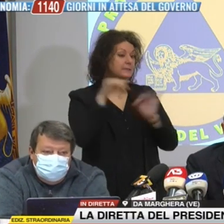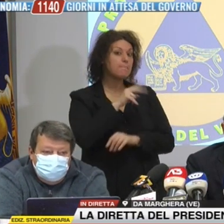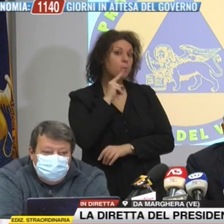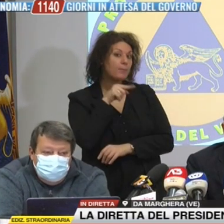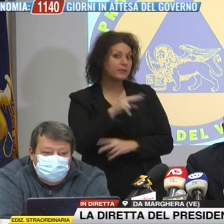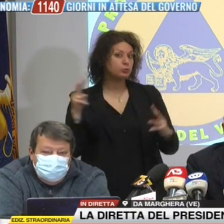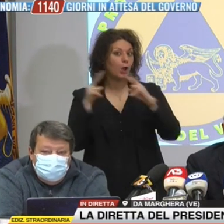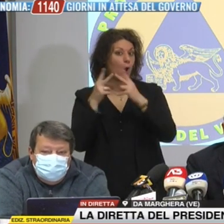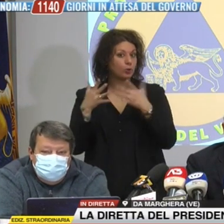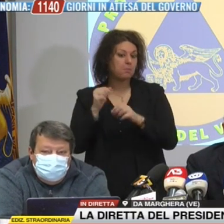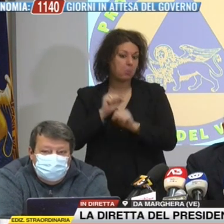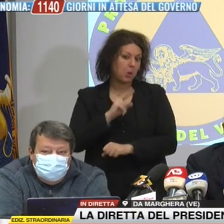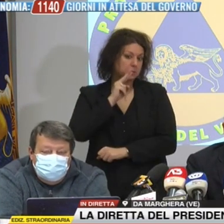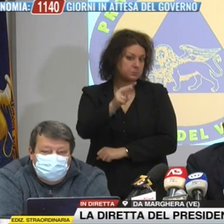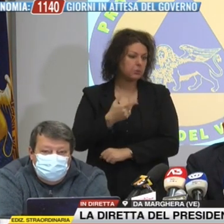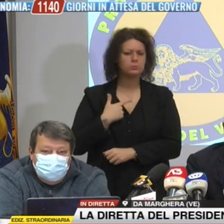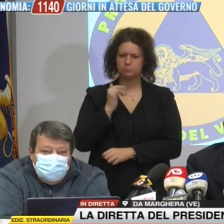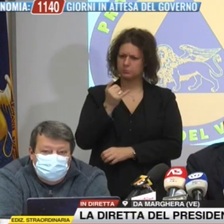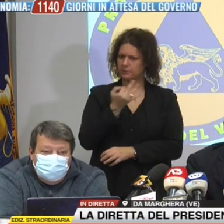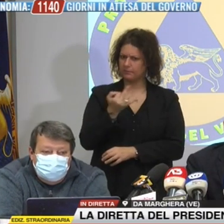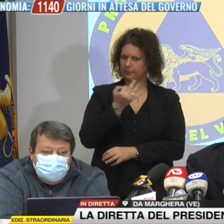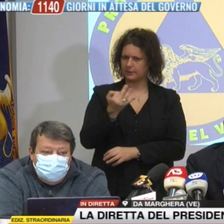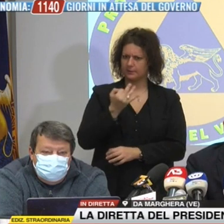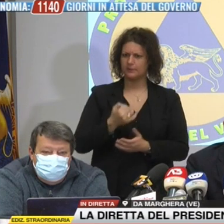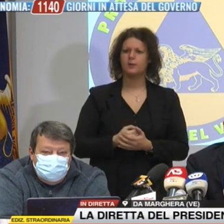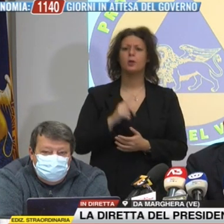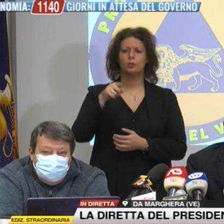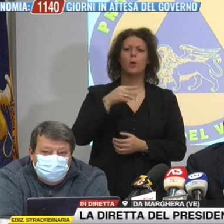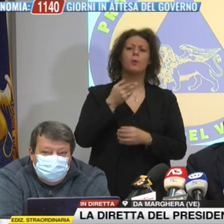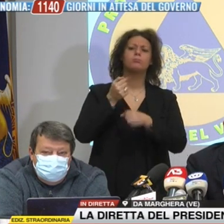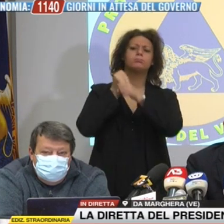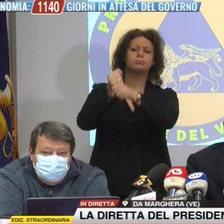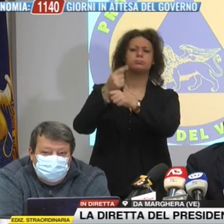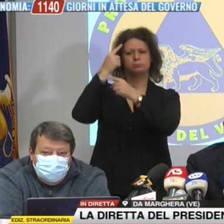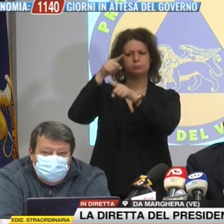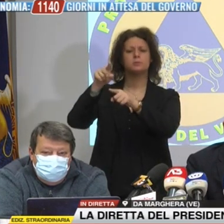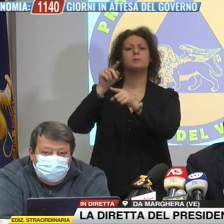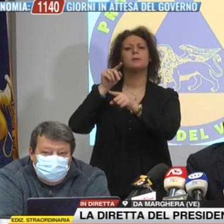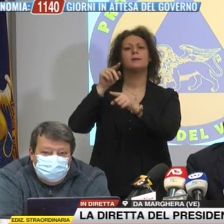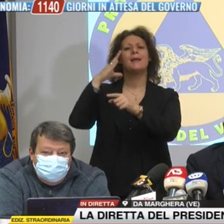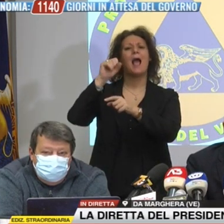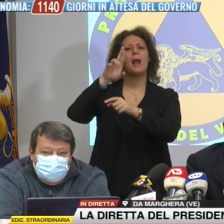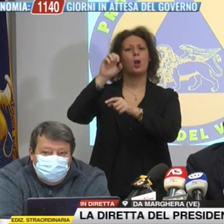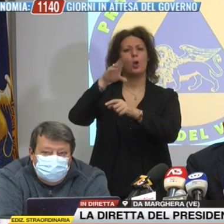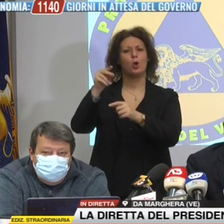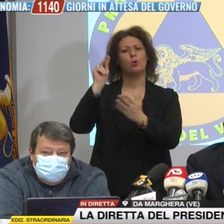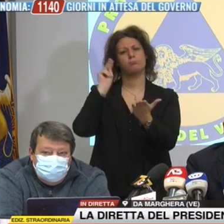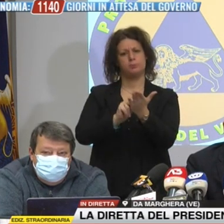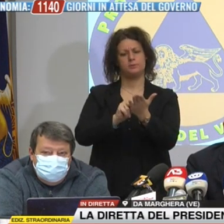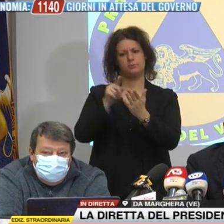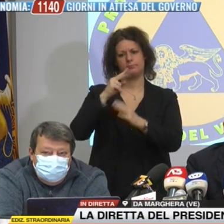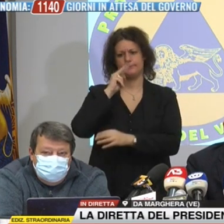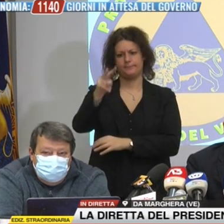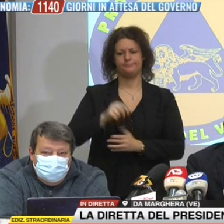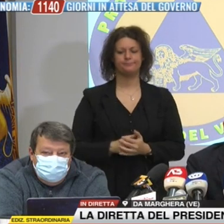male. Sì, sì. E poi invece le altre cose... Se sono... lasci a Carlo e poi ti facciamo... Sì, sì. Grazie. Sì, certo. Le altre due cose sono cose